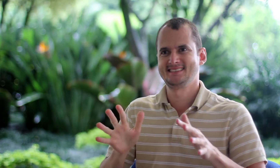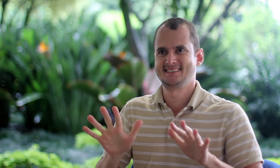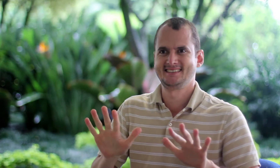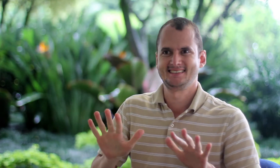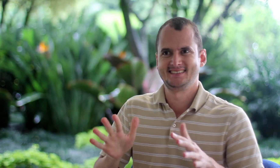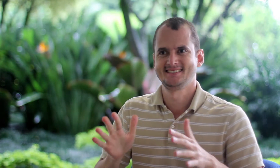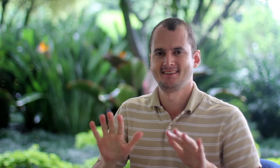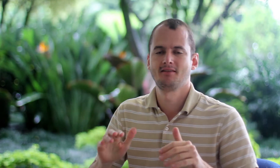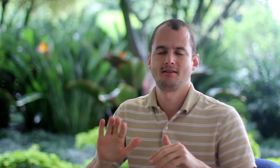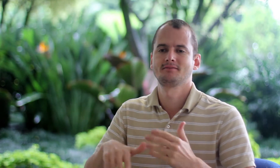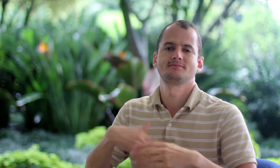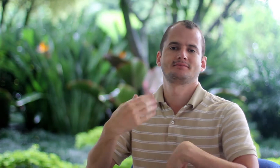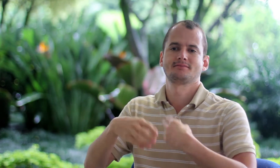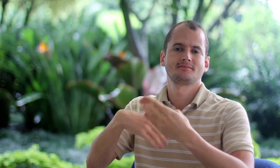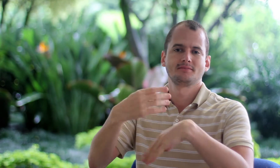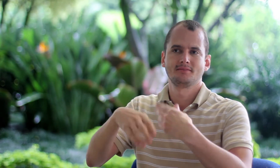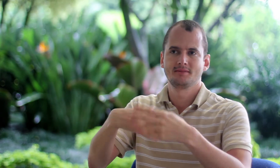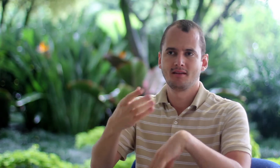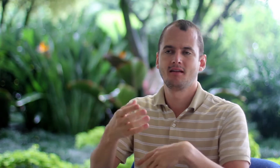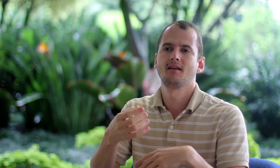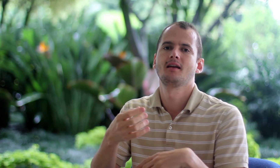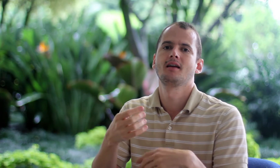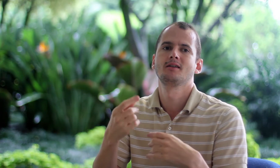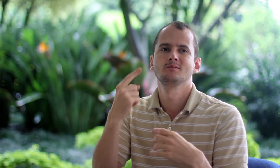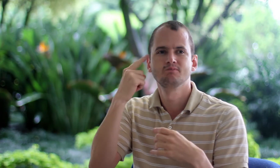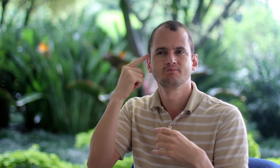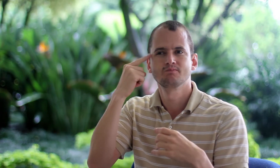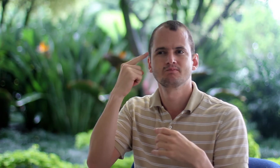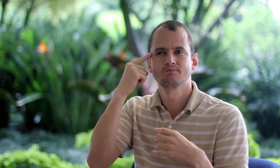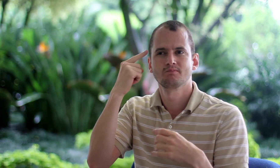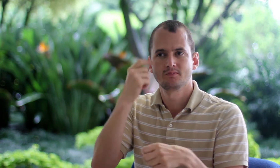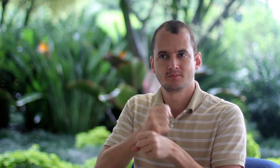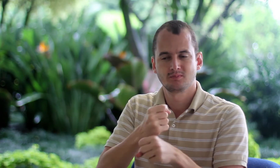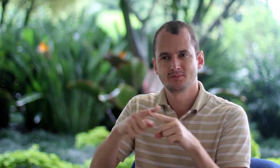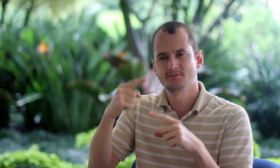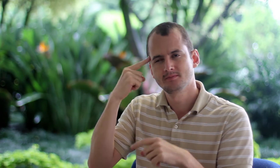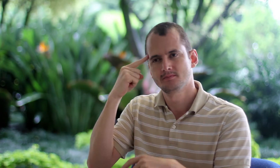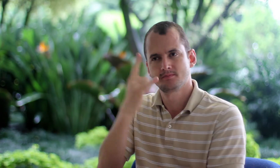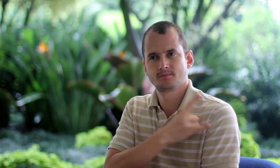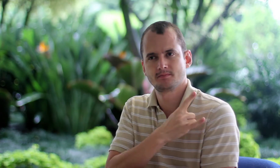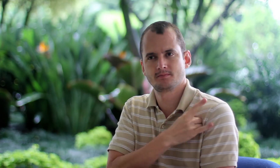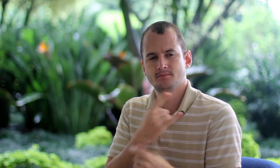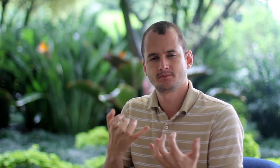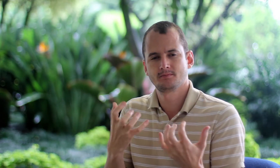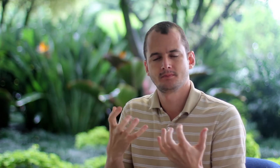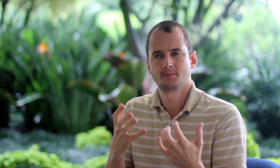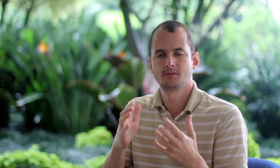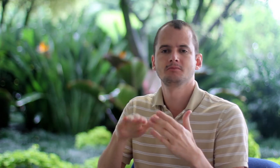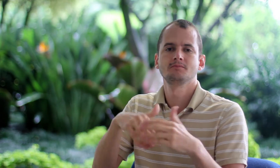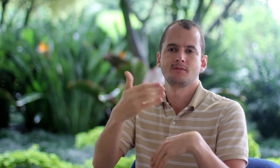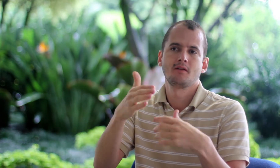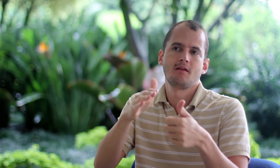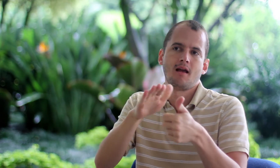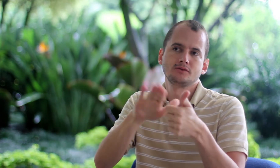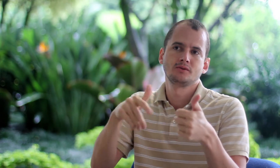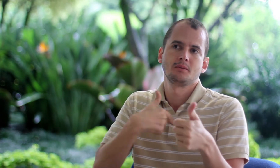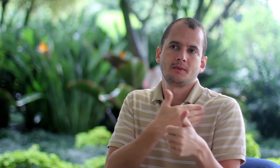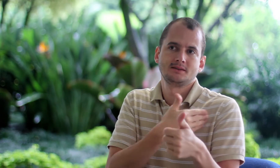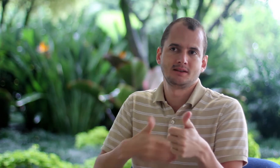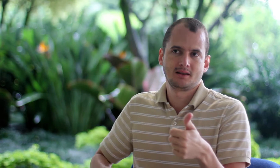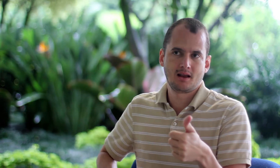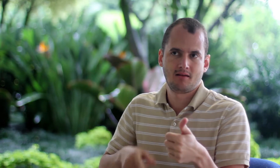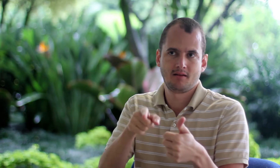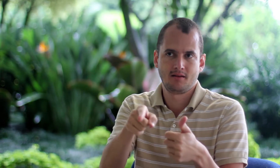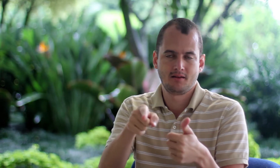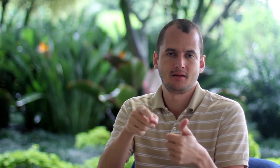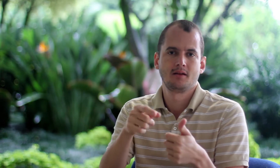tenía miedo de casarme, de tener familia. Y ahora, pues estando pensando yo que antes yo pensaba, yo quería entrar